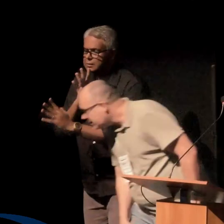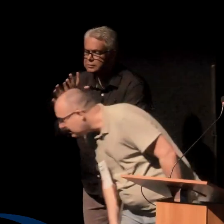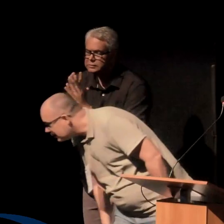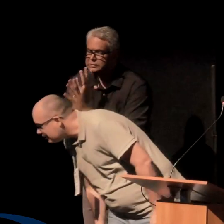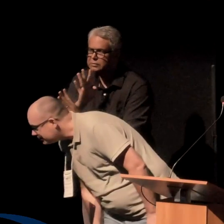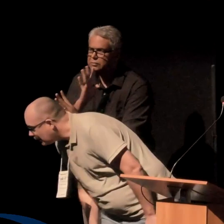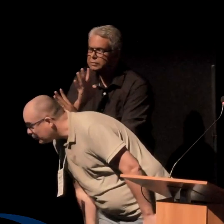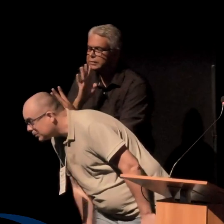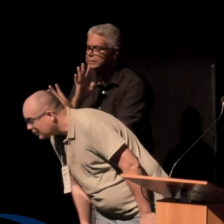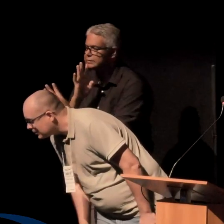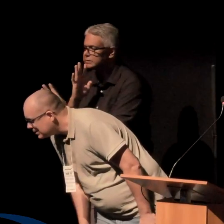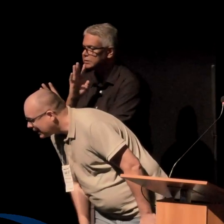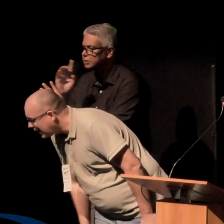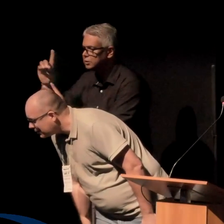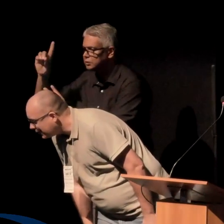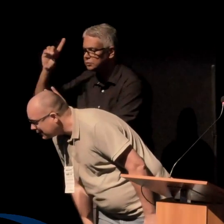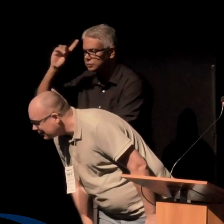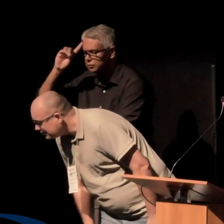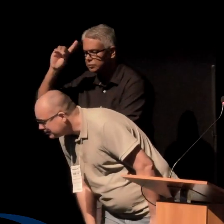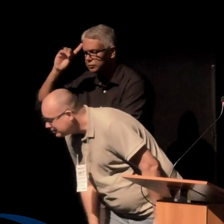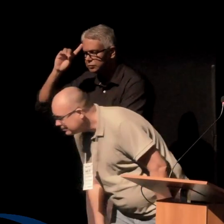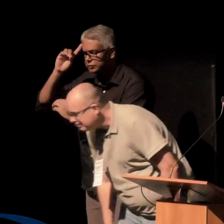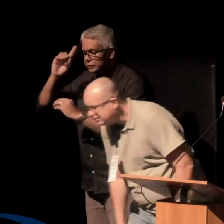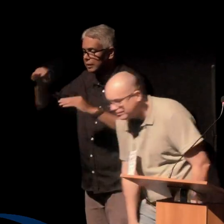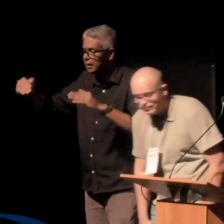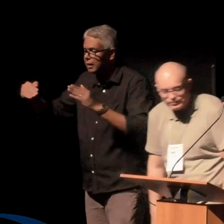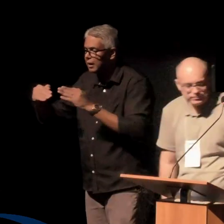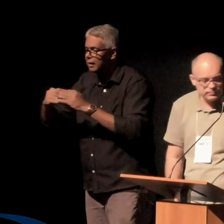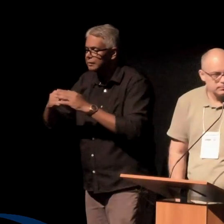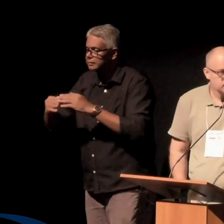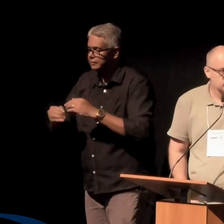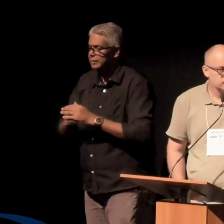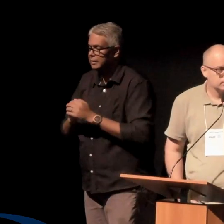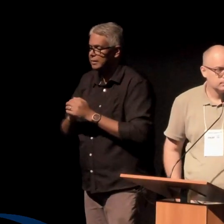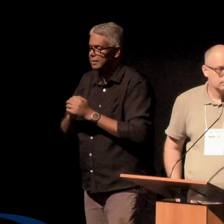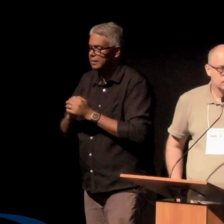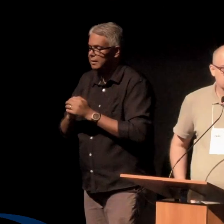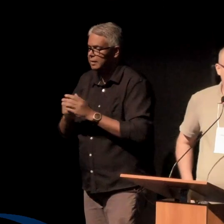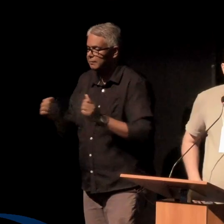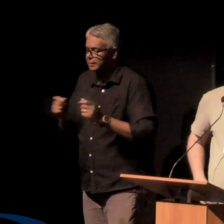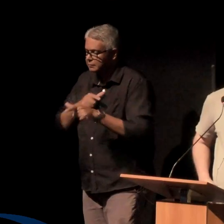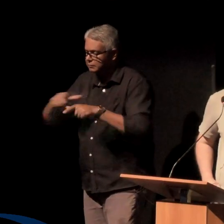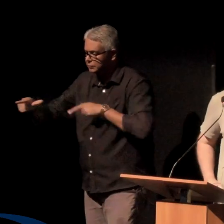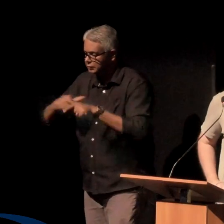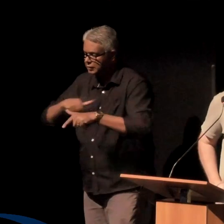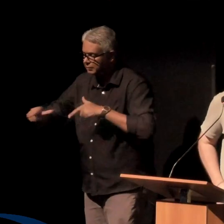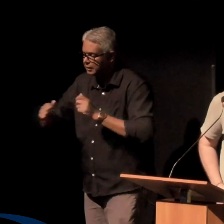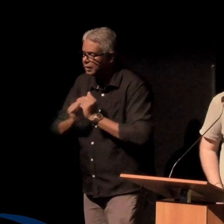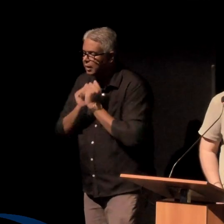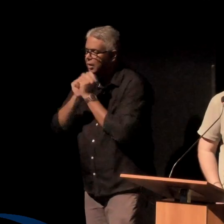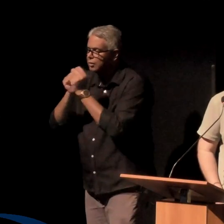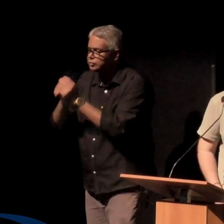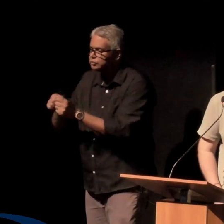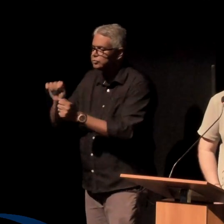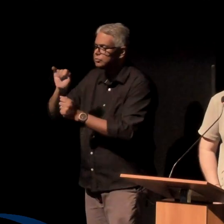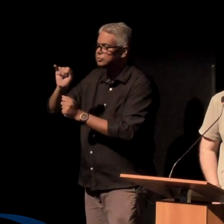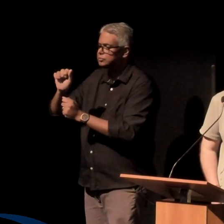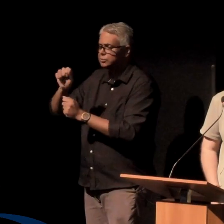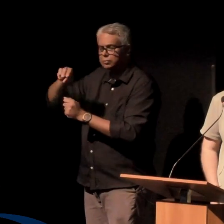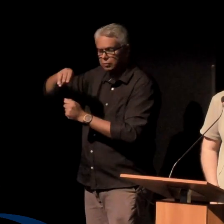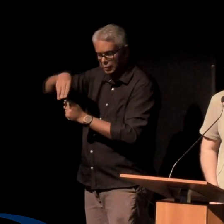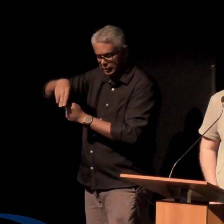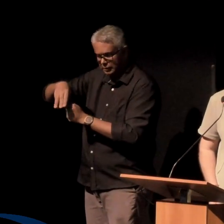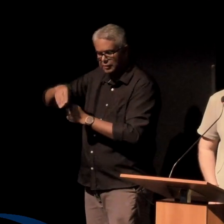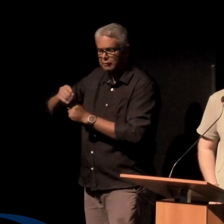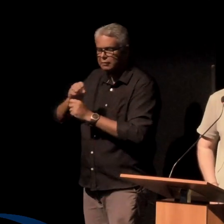do dia a dia até a inclusão da própria Com certeza ficaria muito mais fácil quando você tem uma direção que é